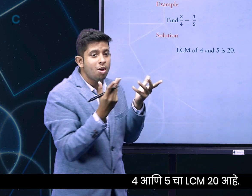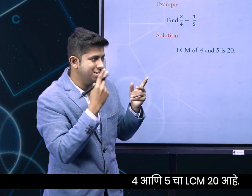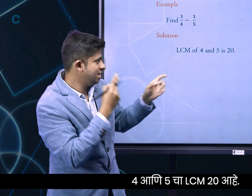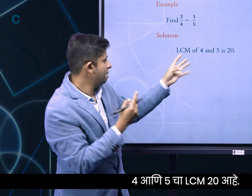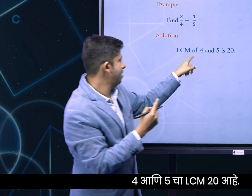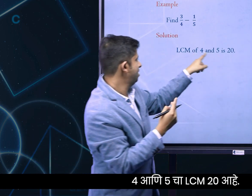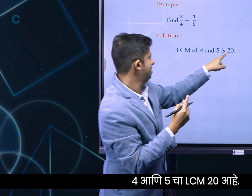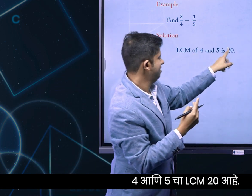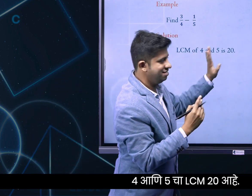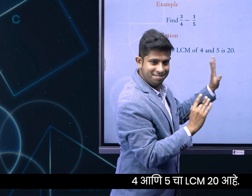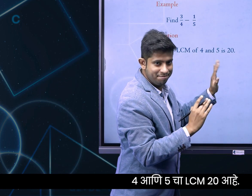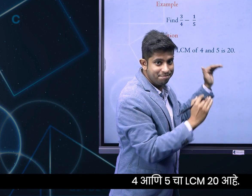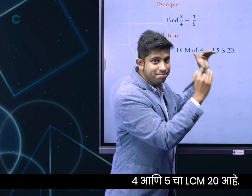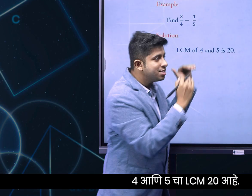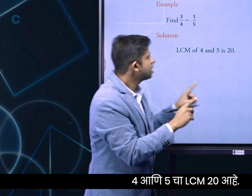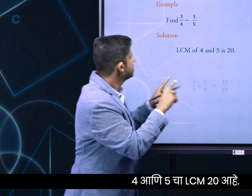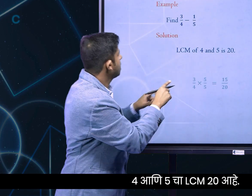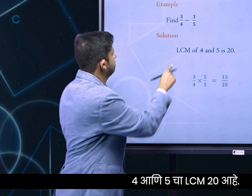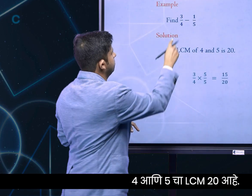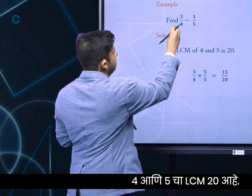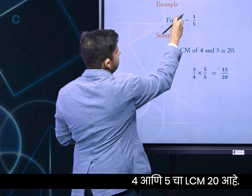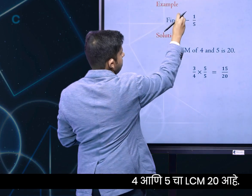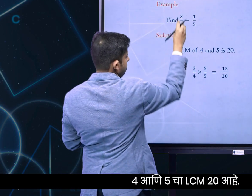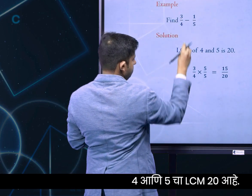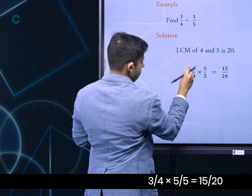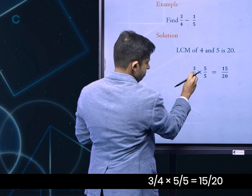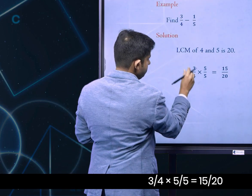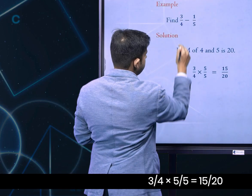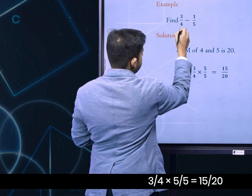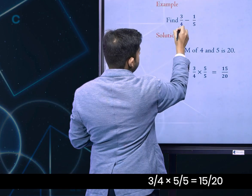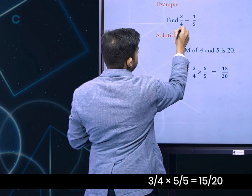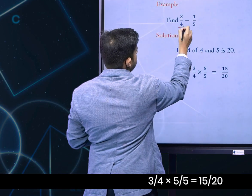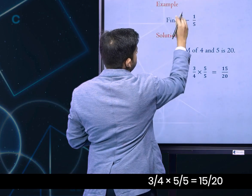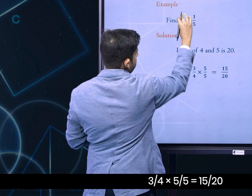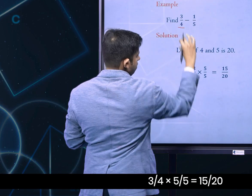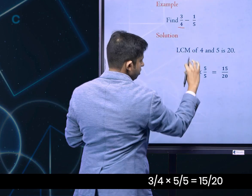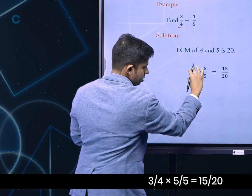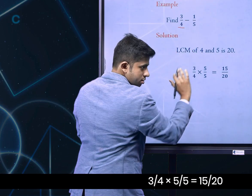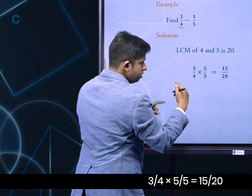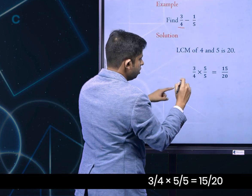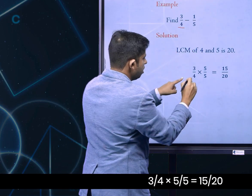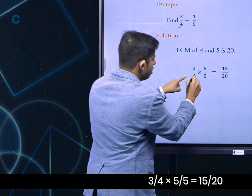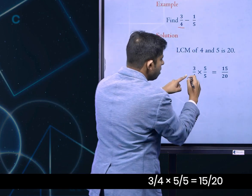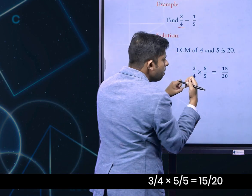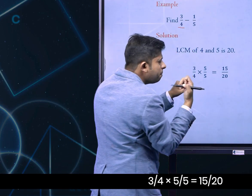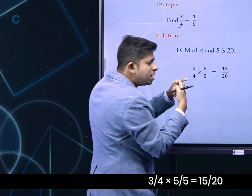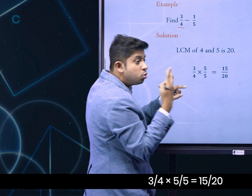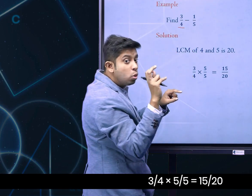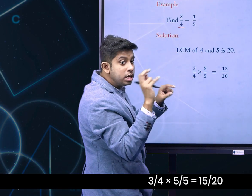चार आणि 5चा एलसीएम 20 आहे. 3/4 गुणिले 5/5 बरोबर